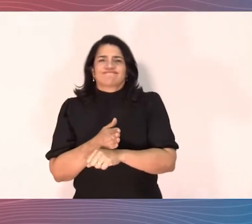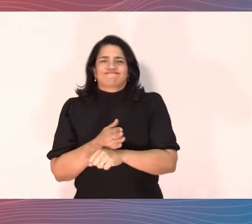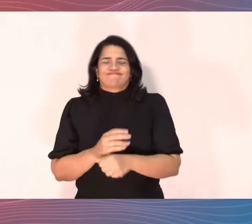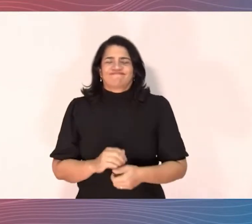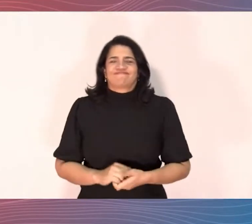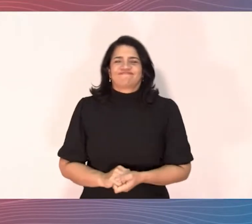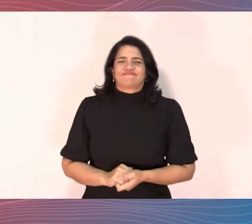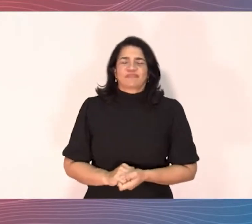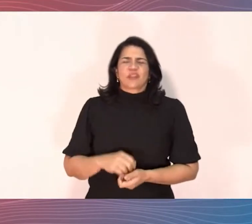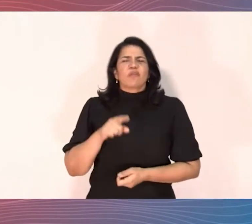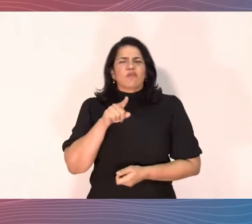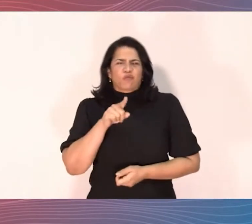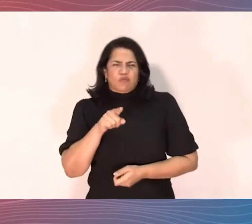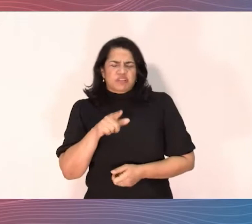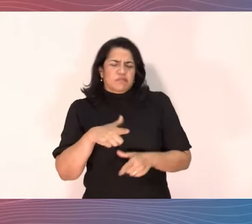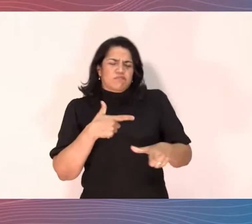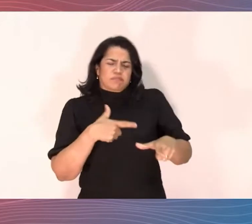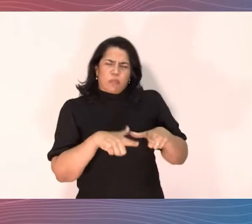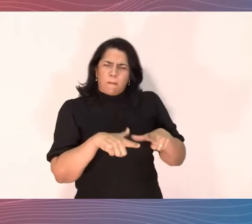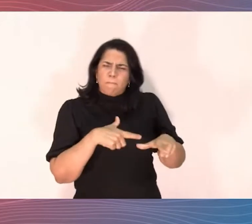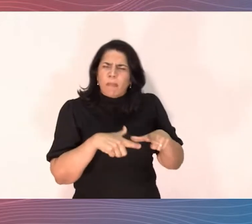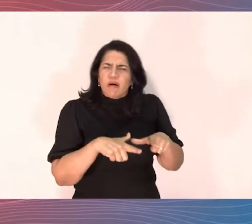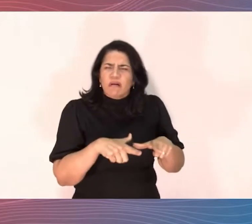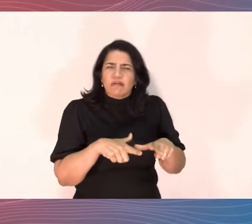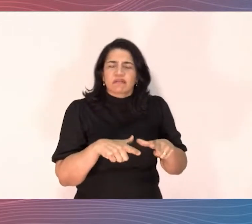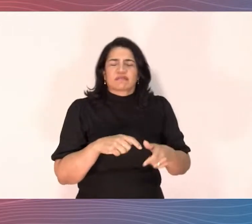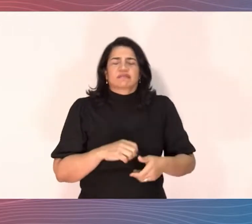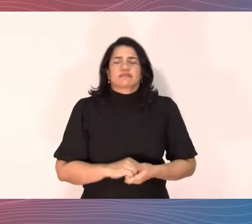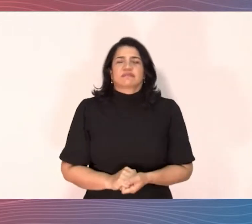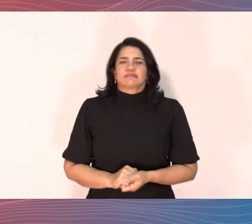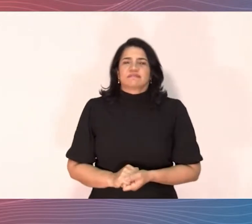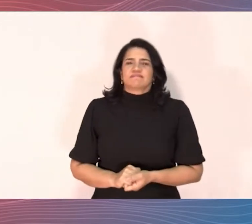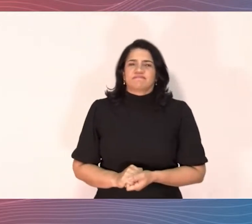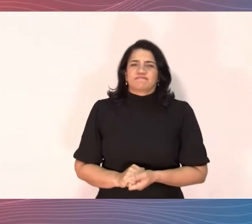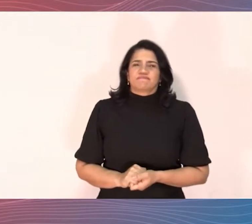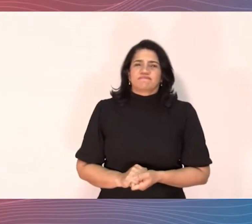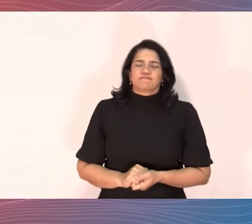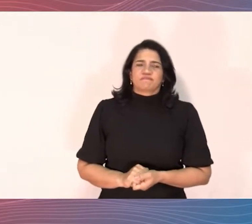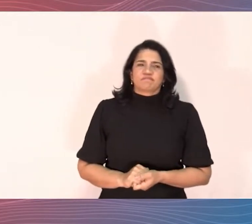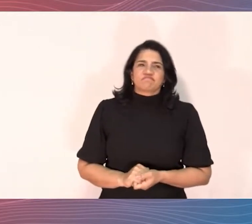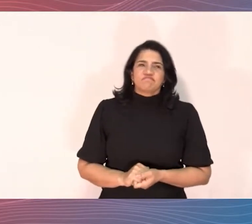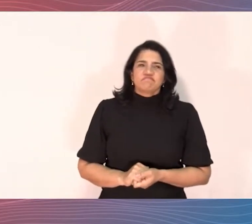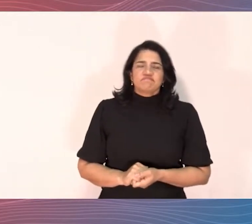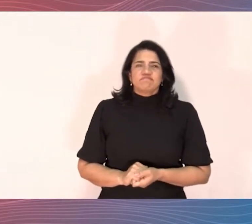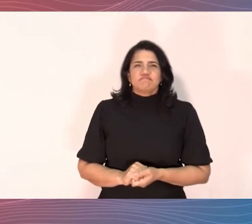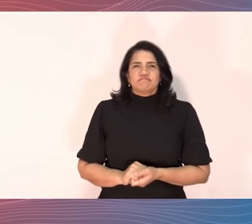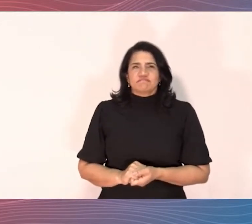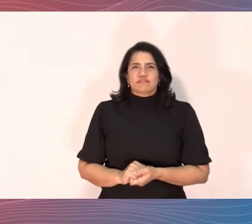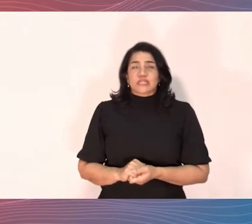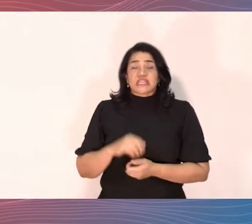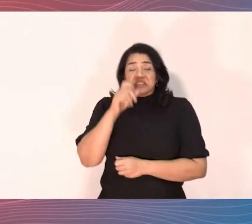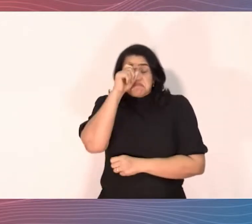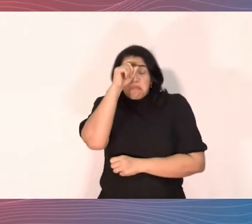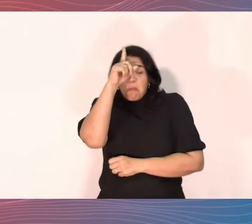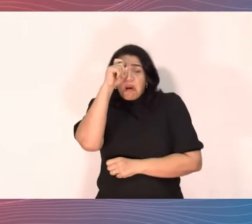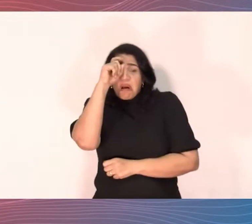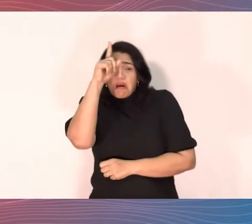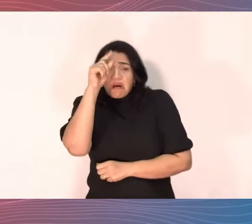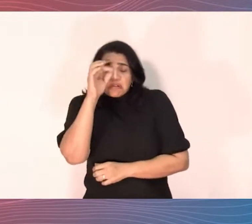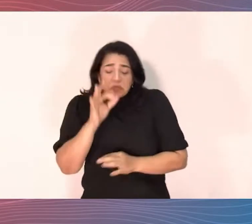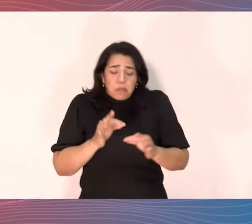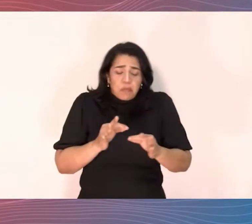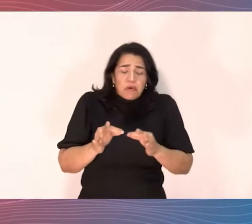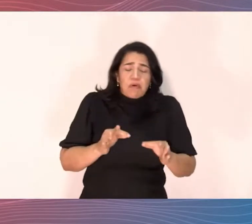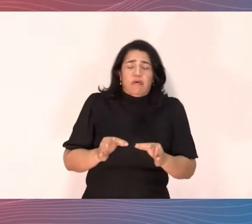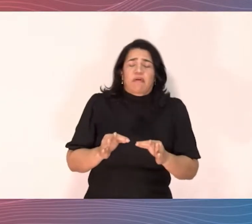Você é comerciante, você é funcionário, você é dentista, médico, engenheiro, arquiteto, você também